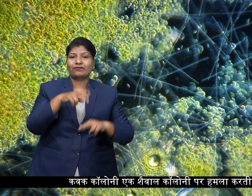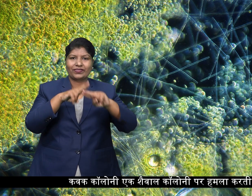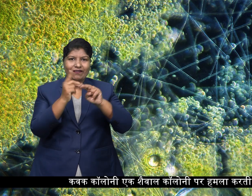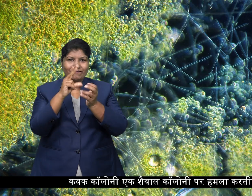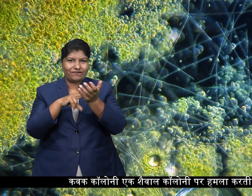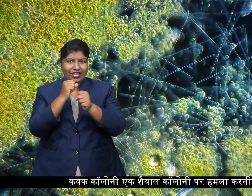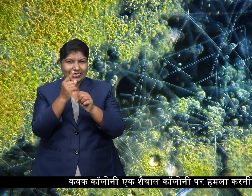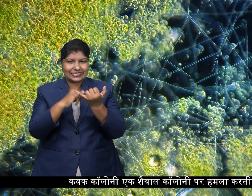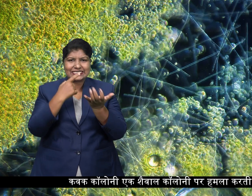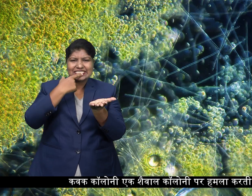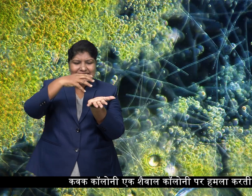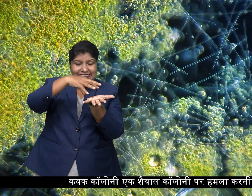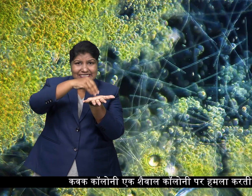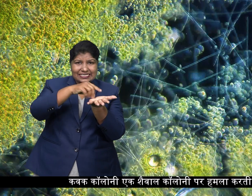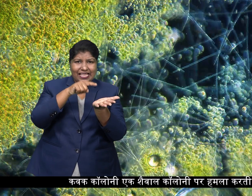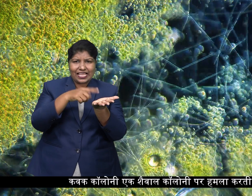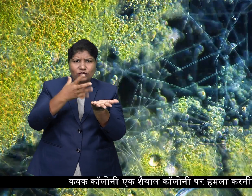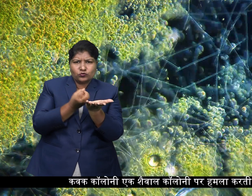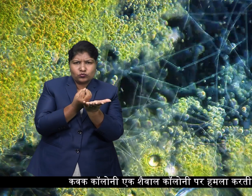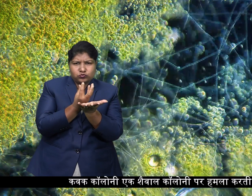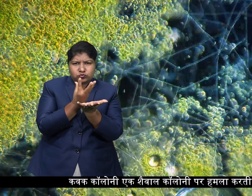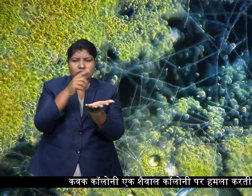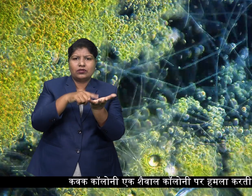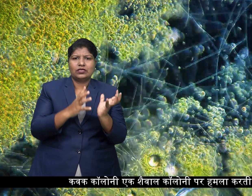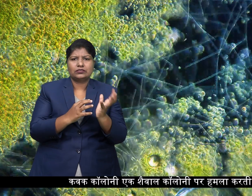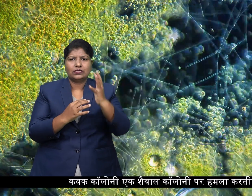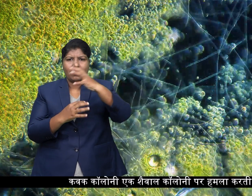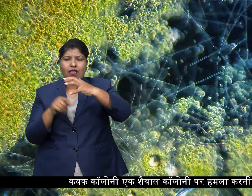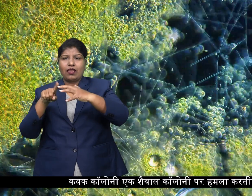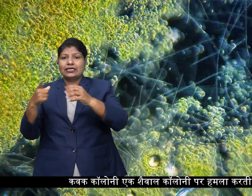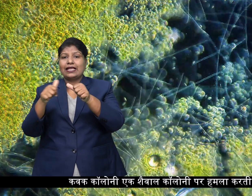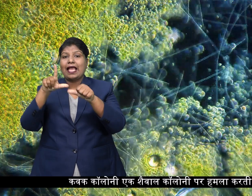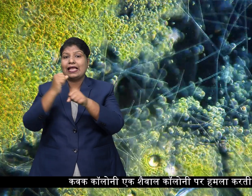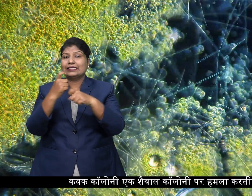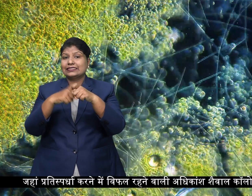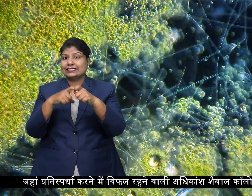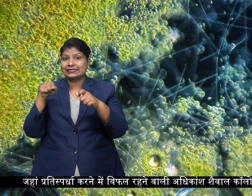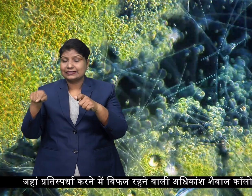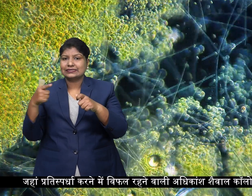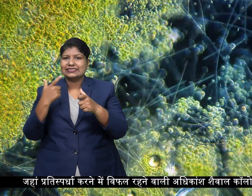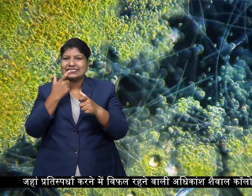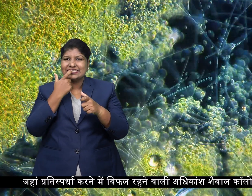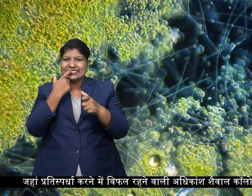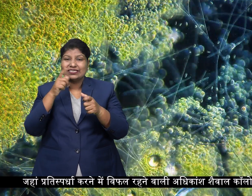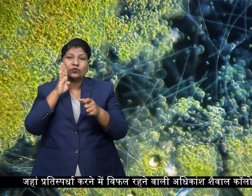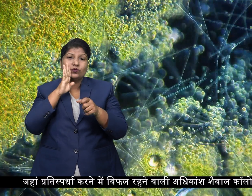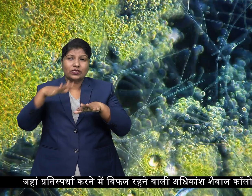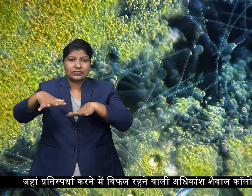कवक कॉलोनी एक शैवाल कॉलोनी पर हमला करती है, जहां प्रतिस्पर्धा करने